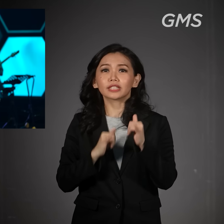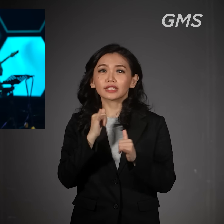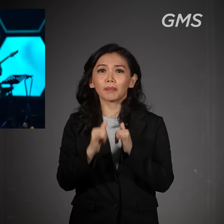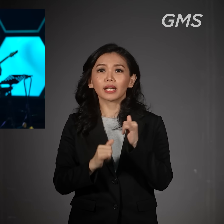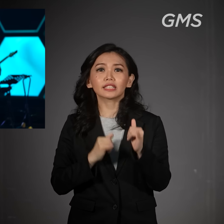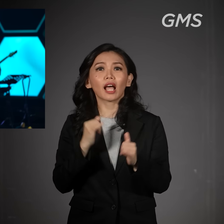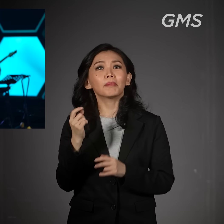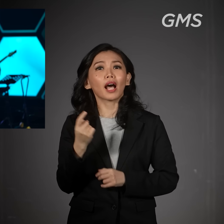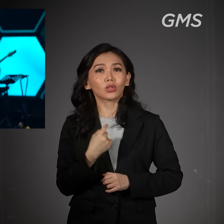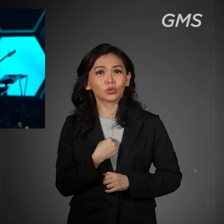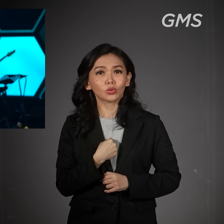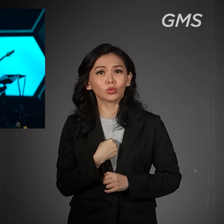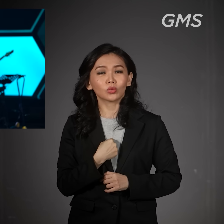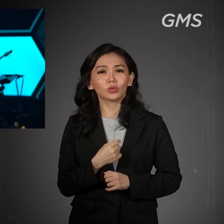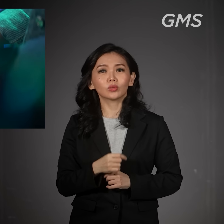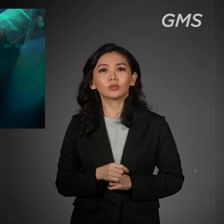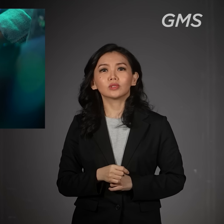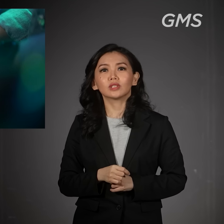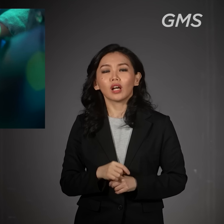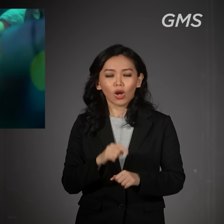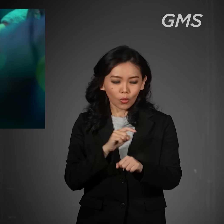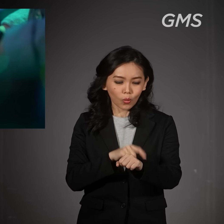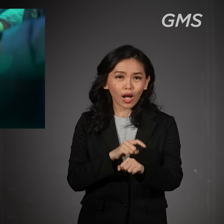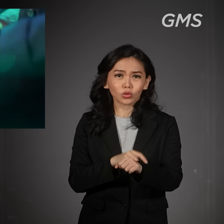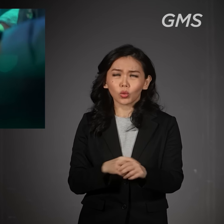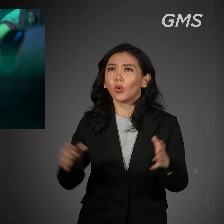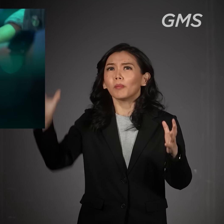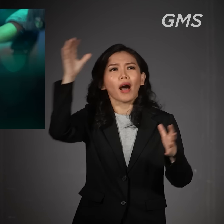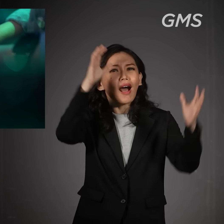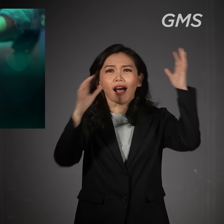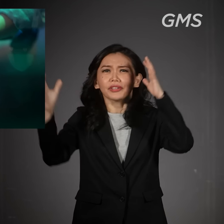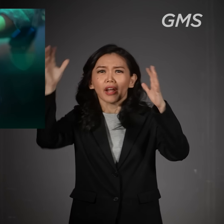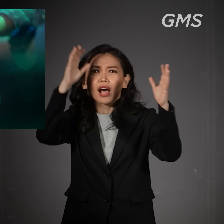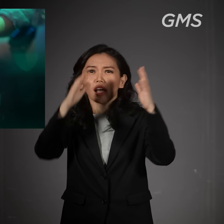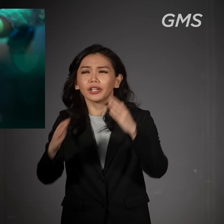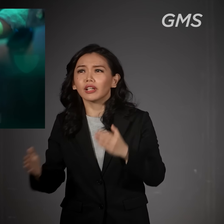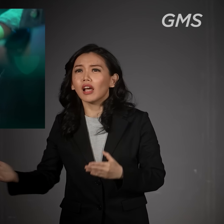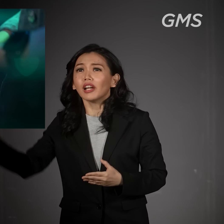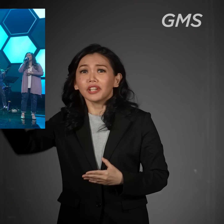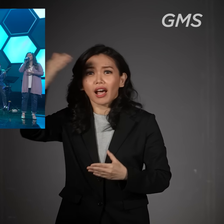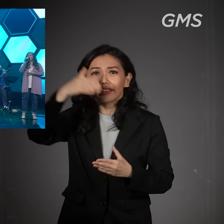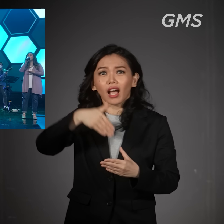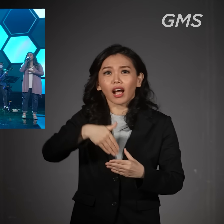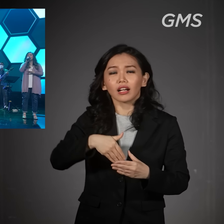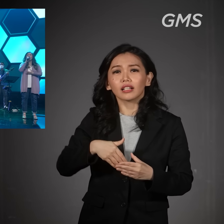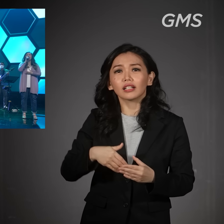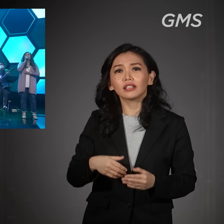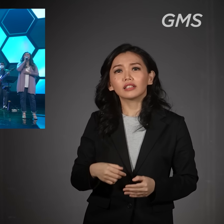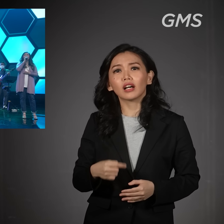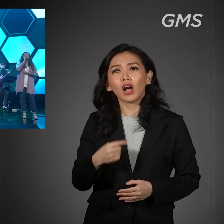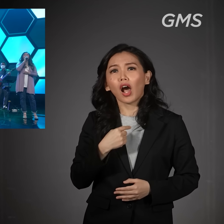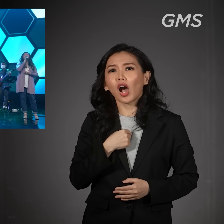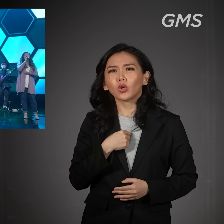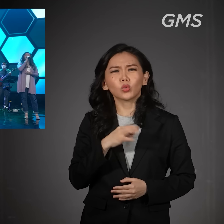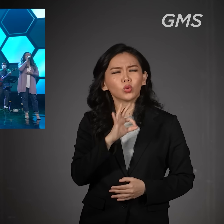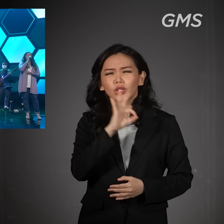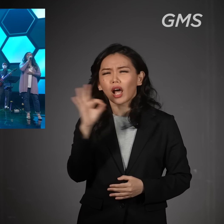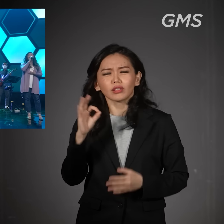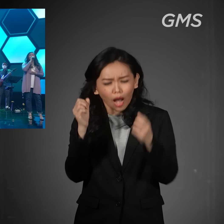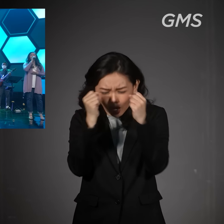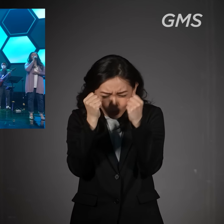besertaku saat badai menerpa. Ku